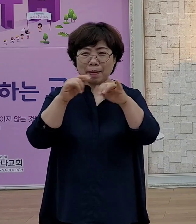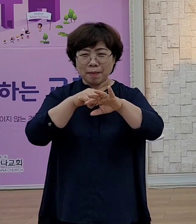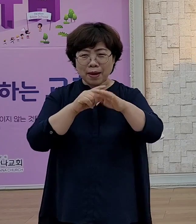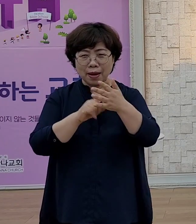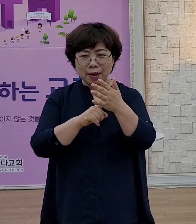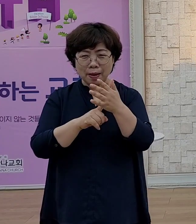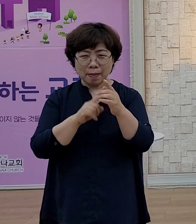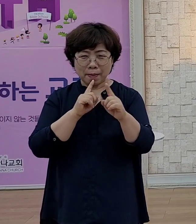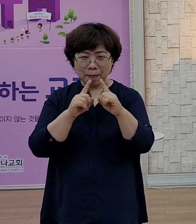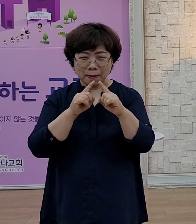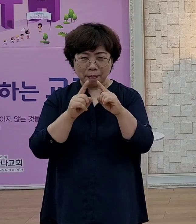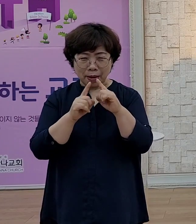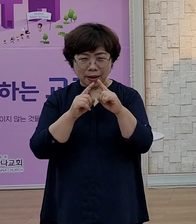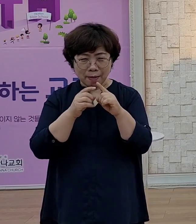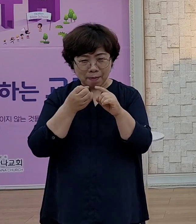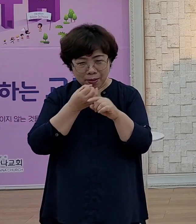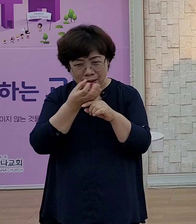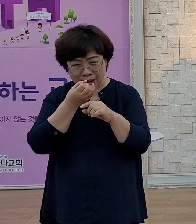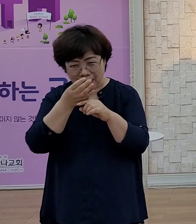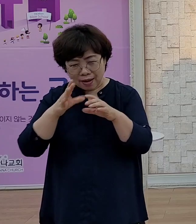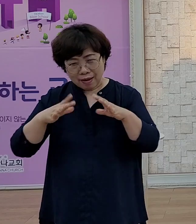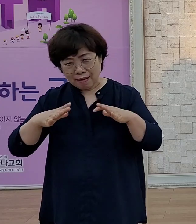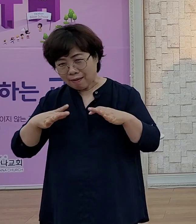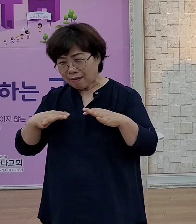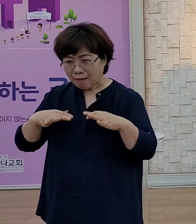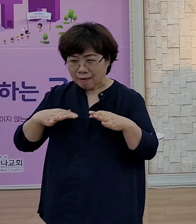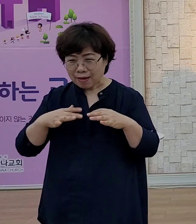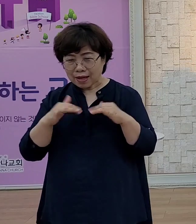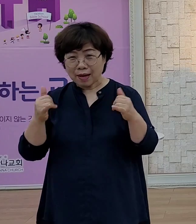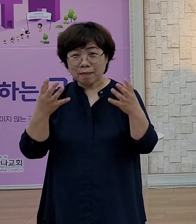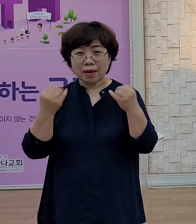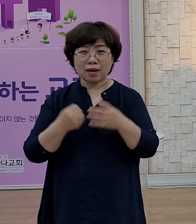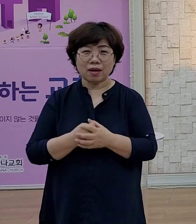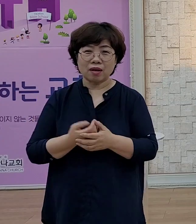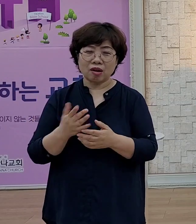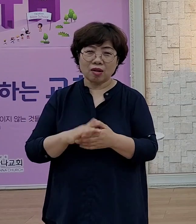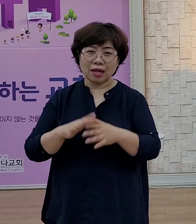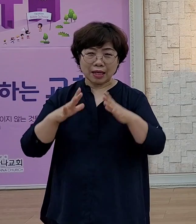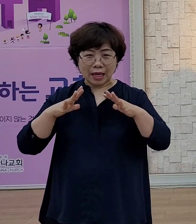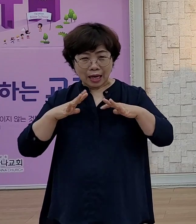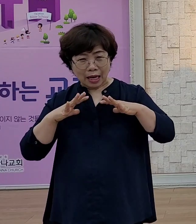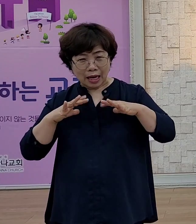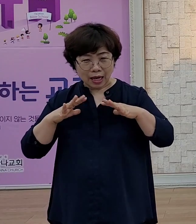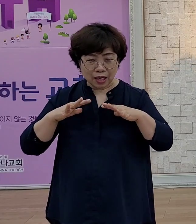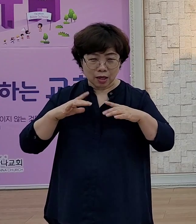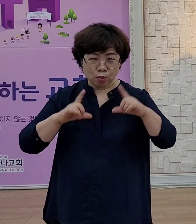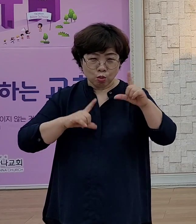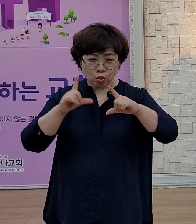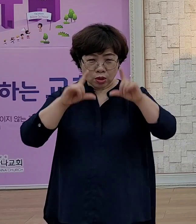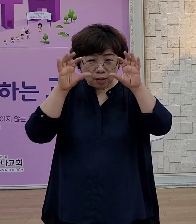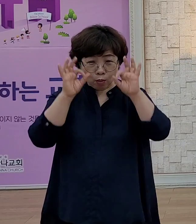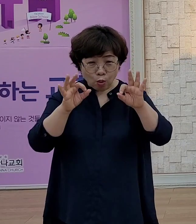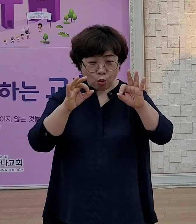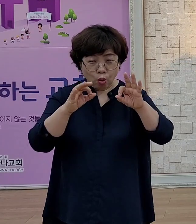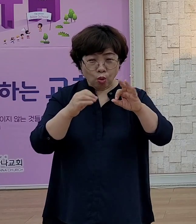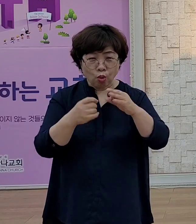자랑거리를 한번 들어보세요. 뭘 자랑하는지. 그 자랑거리를 보면, 그 입에서 나오는 것을